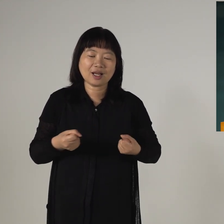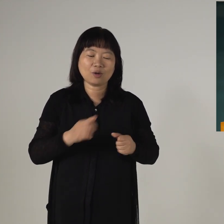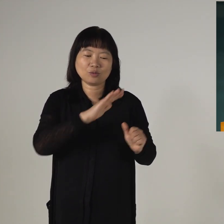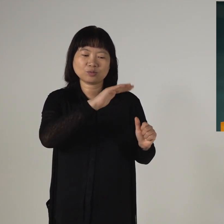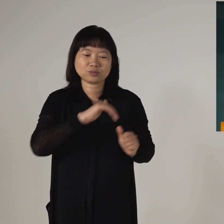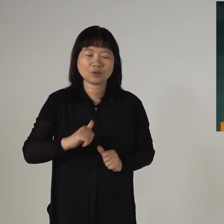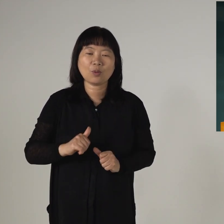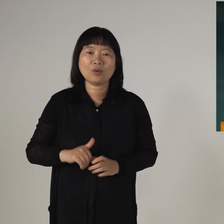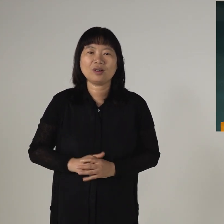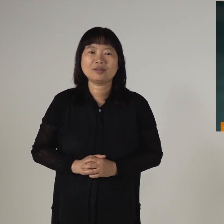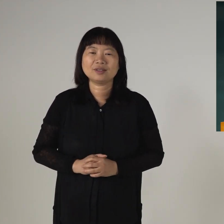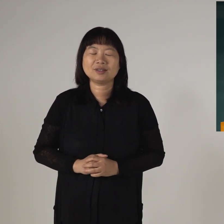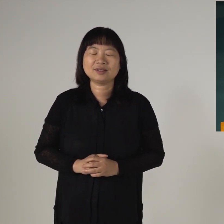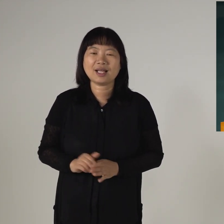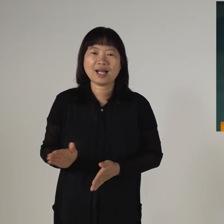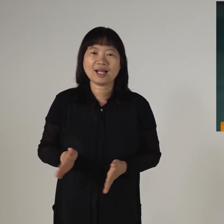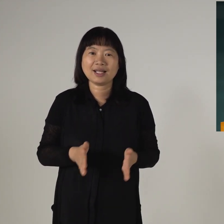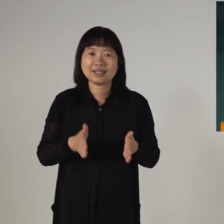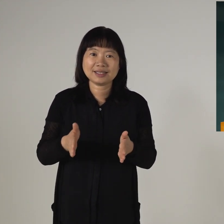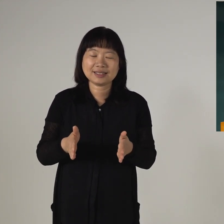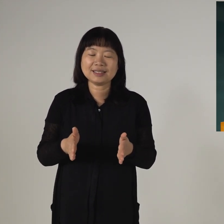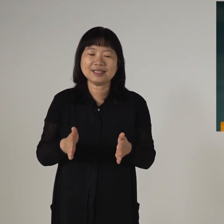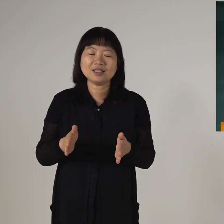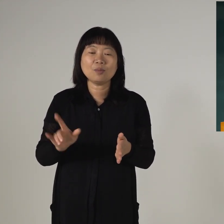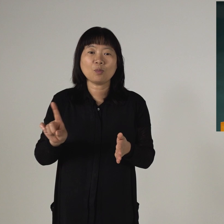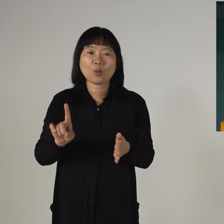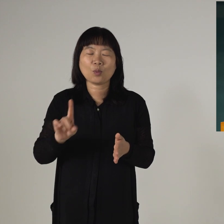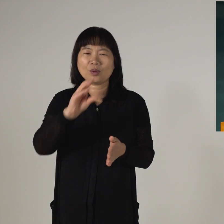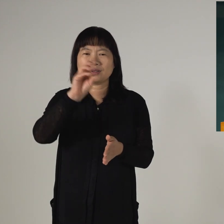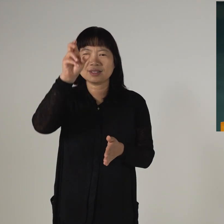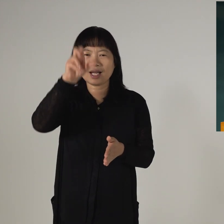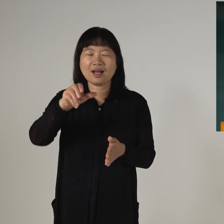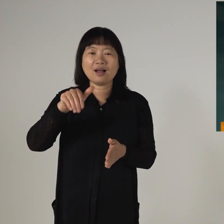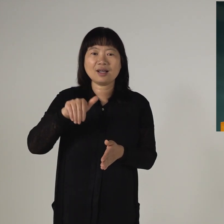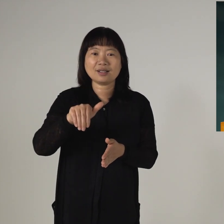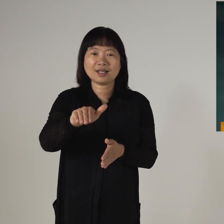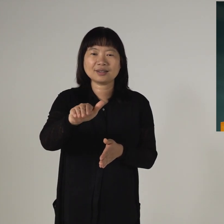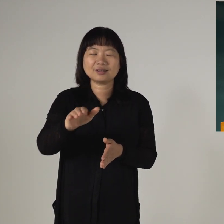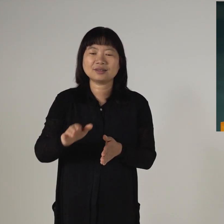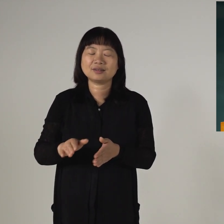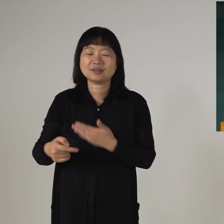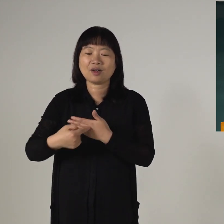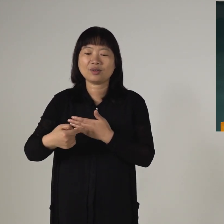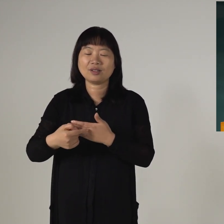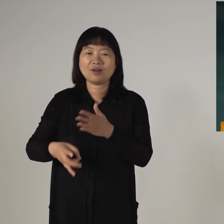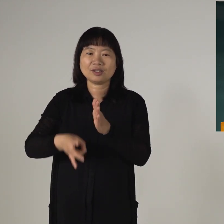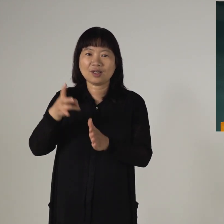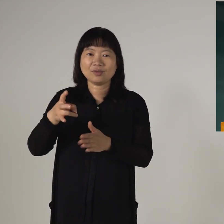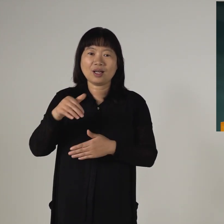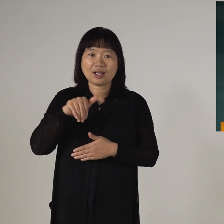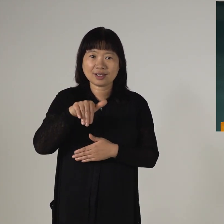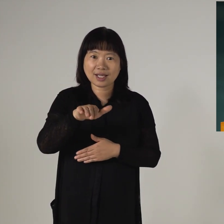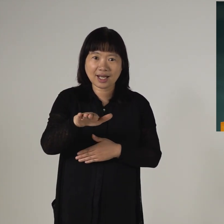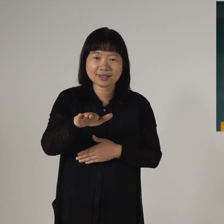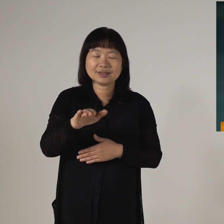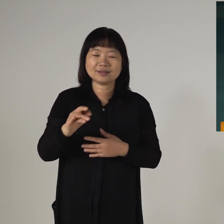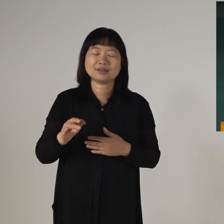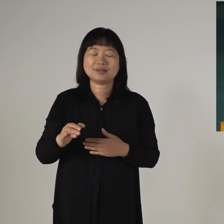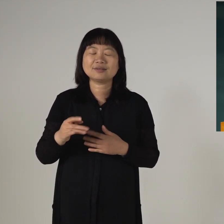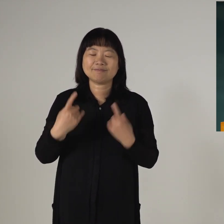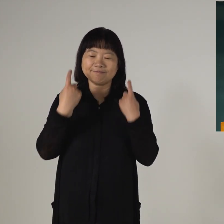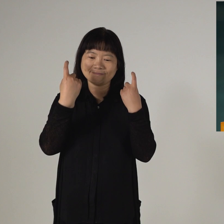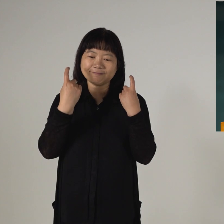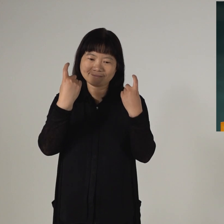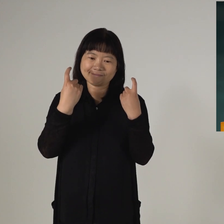길에서 계속 십자가로 향하는, 표면적으로는 예루살렘으로 향하는 노정 속에